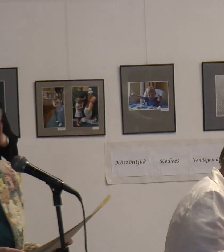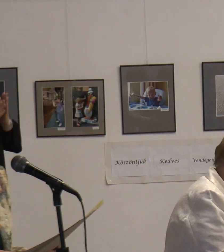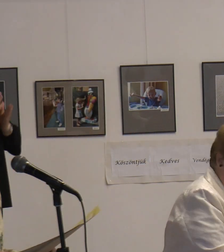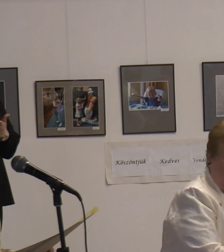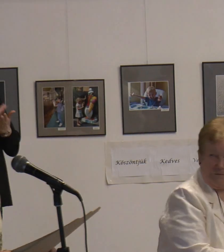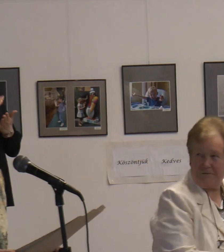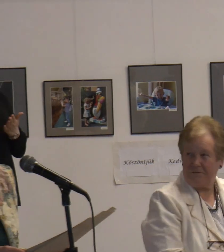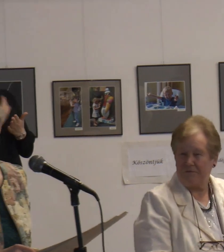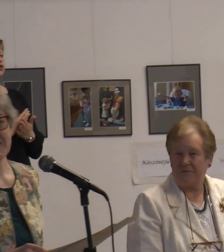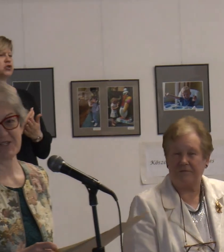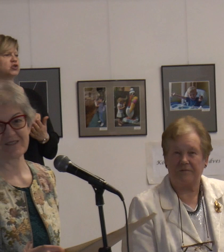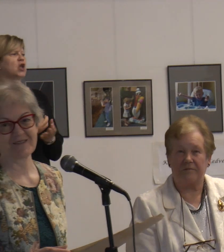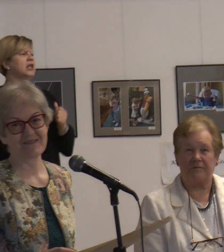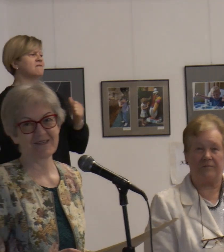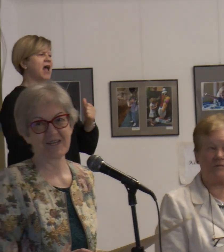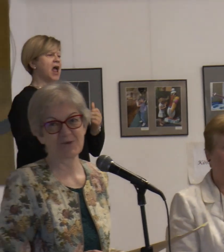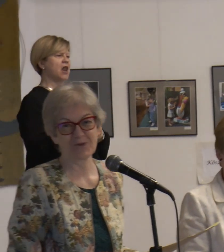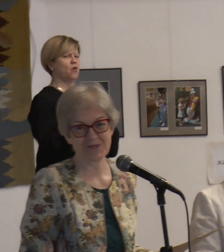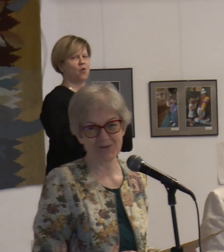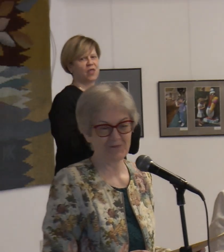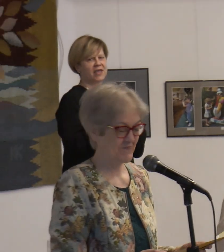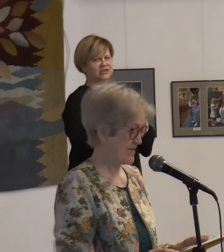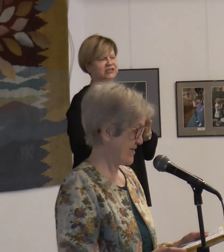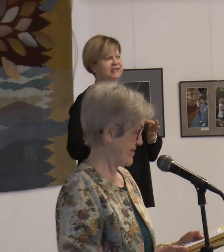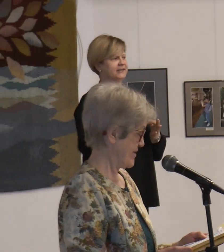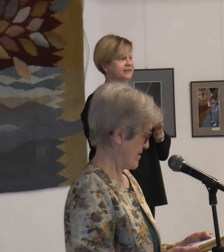Gyertolmácsot is kiváló teljesítettek,